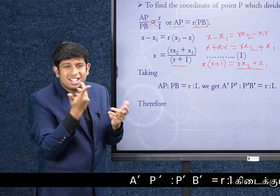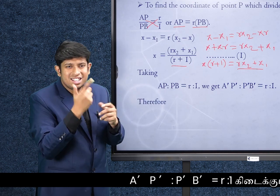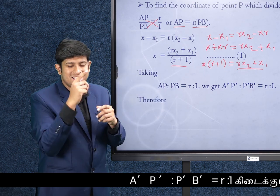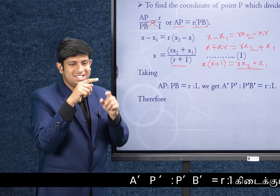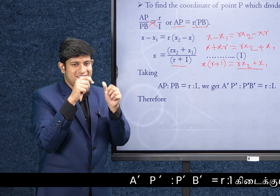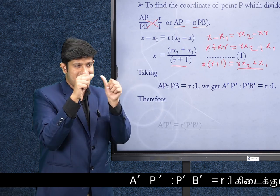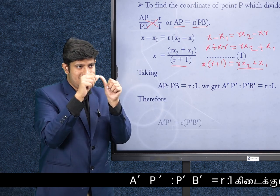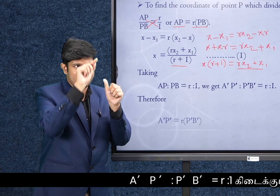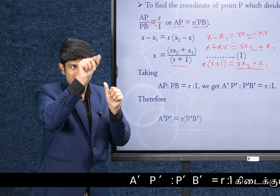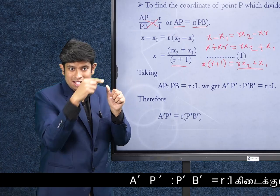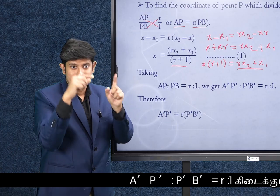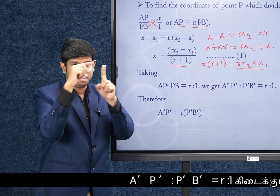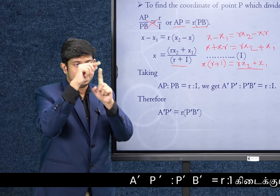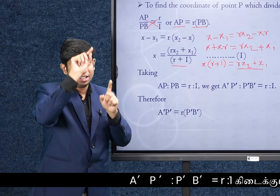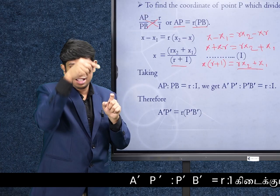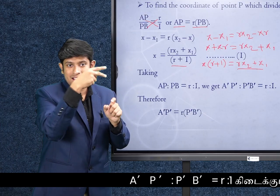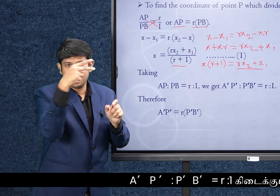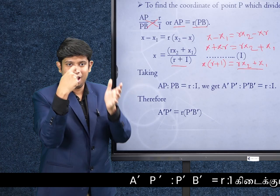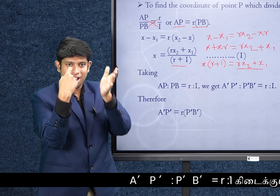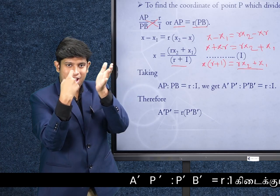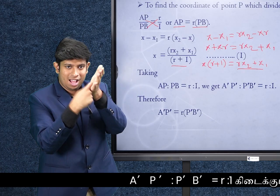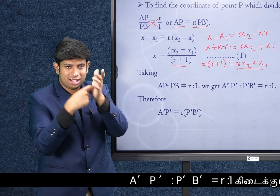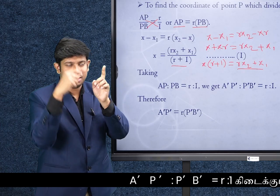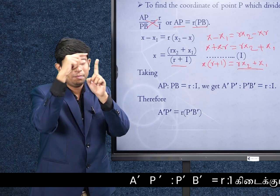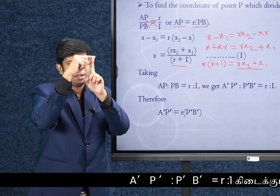ஈடு ஆர் அரைப்புள்ளி 1 கிடைக்கும். எனவே